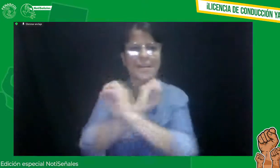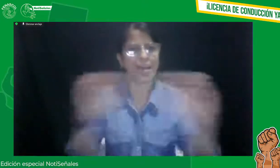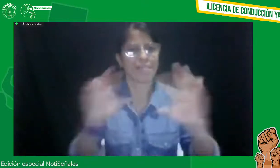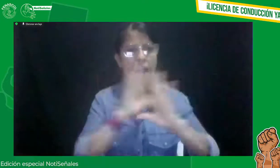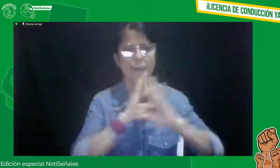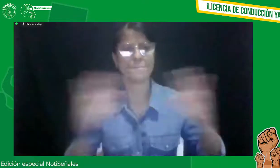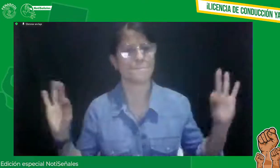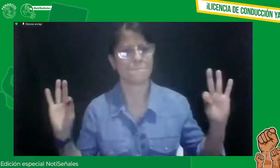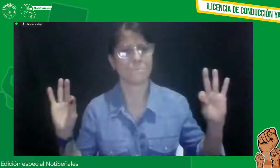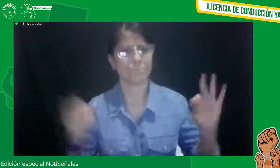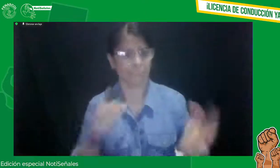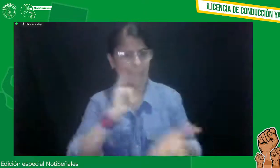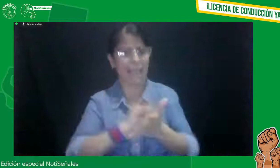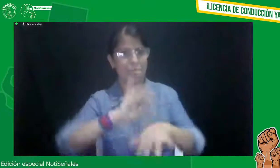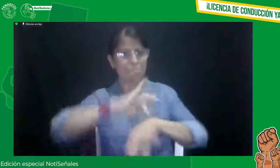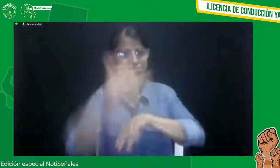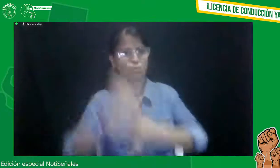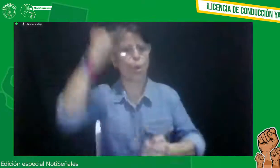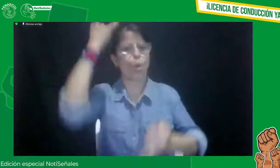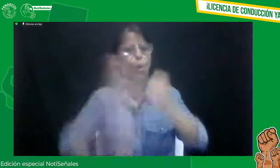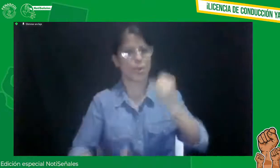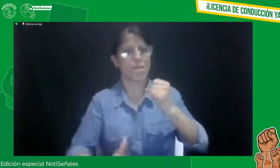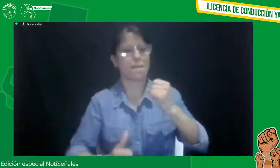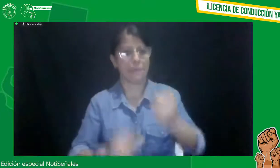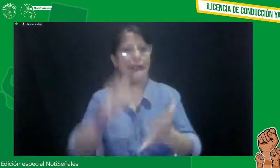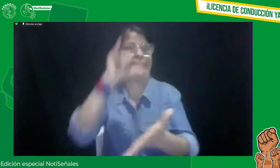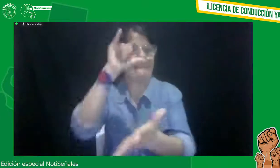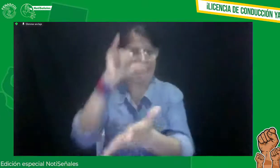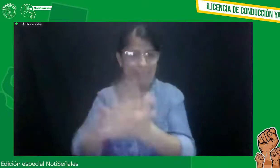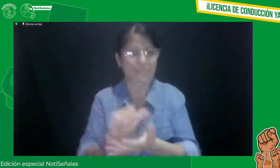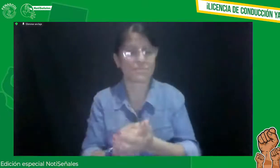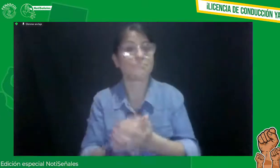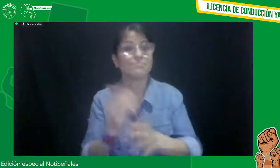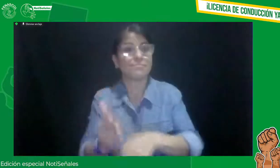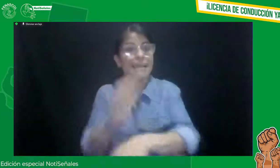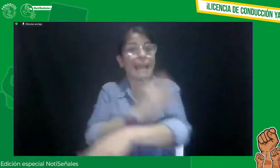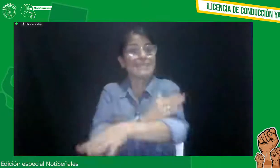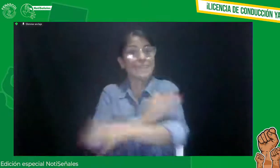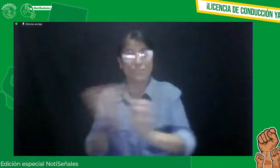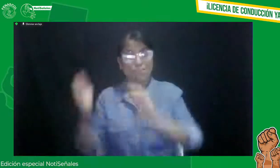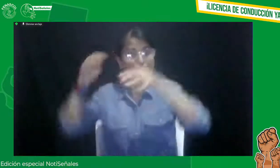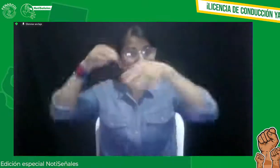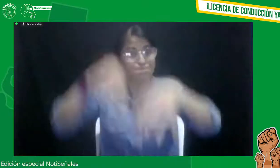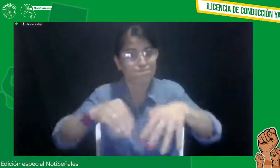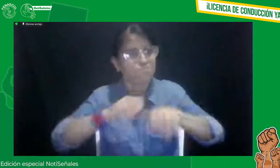frente al edificio del ministerio, dado a que no había respuesta. Y pues